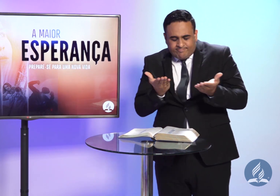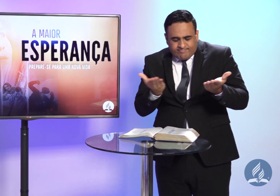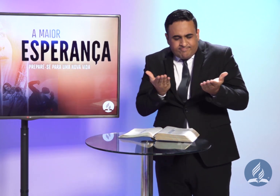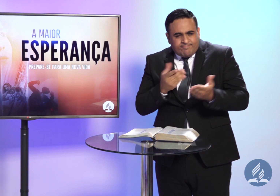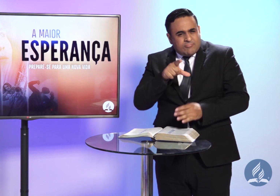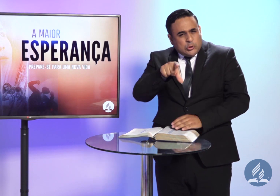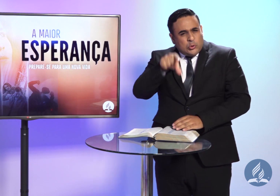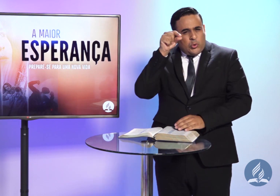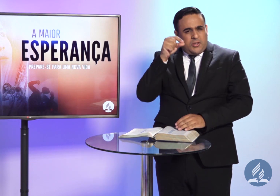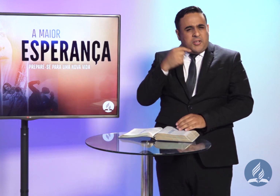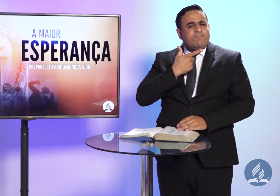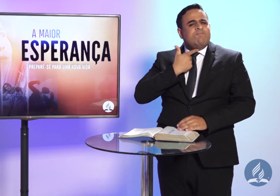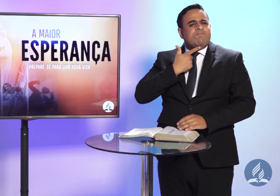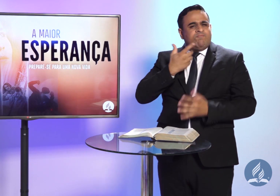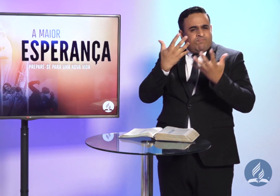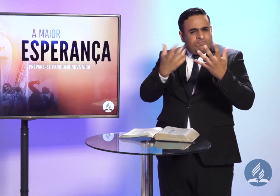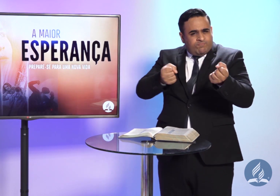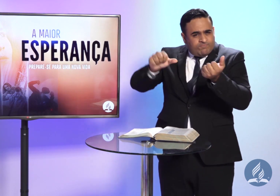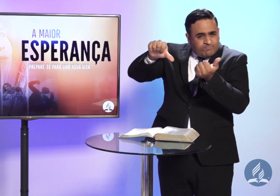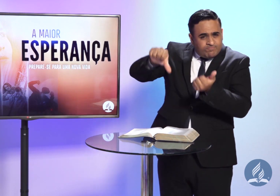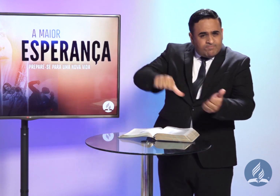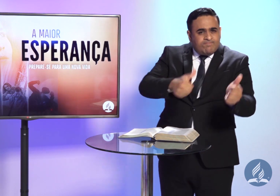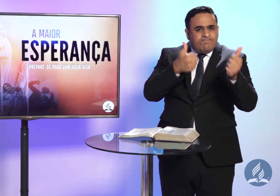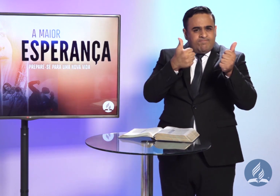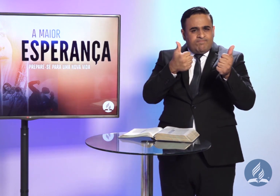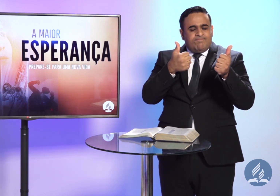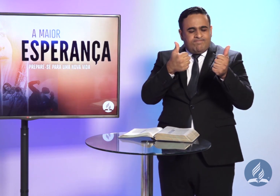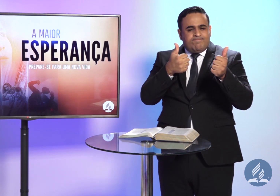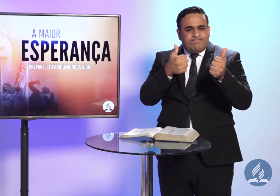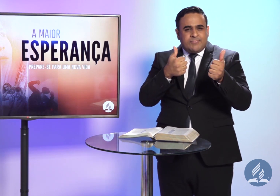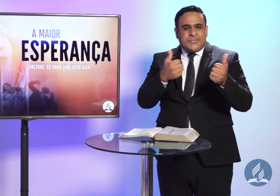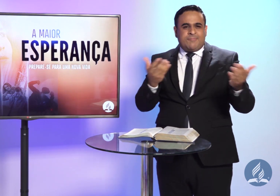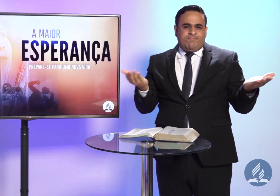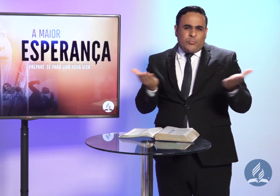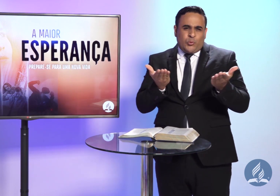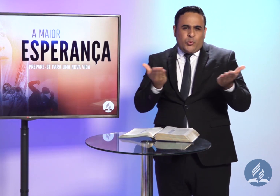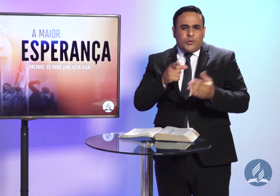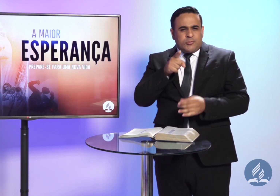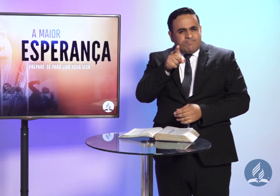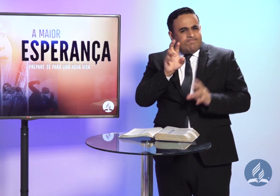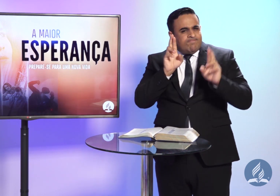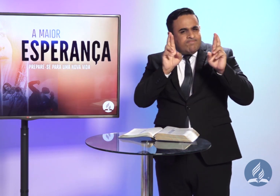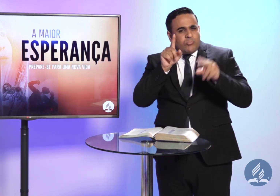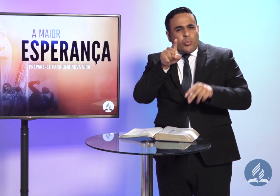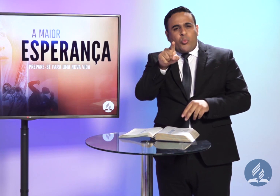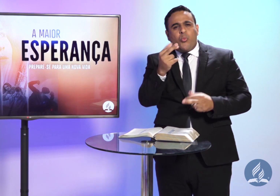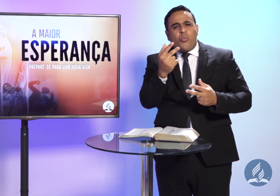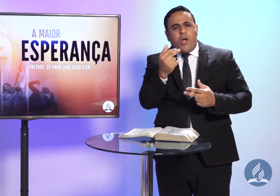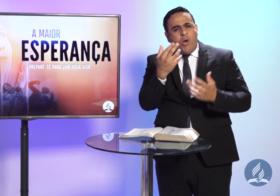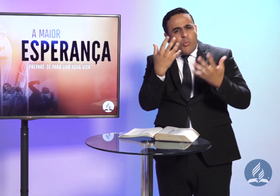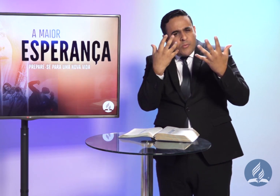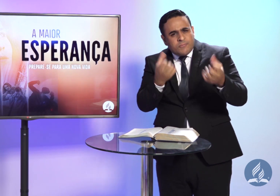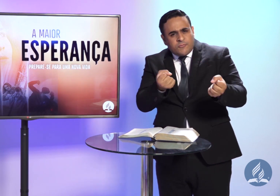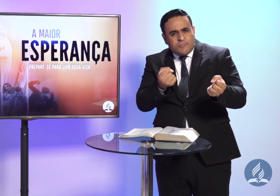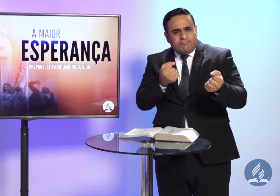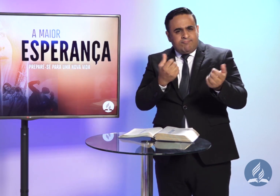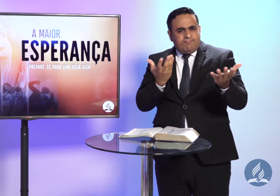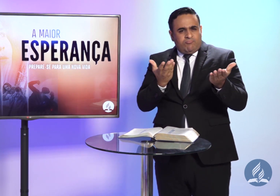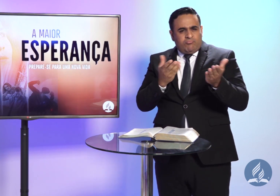oportunidade. Tome essa decisão. Escolha Jesus. Escolha seguir. Escolha se batizar e fazer parte